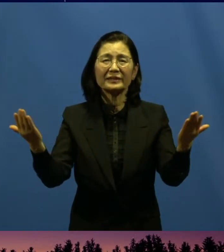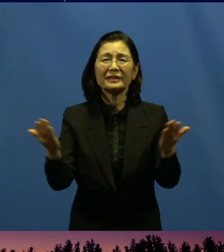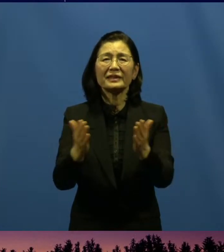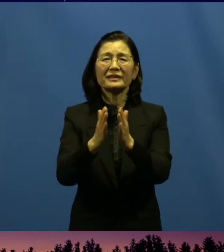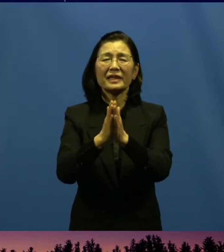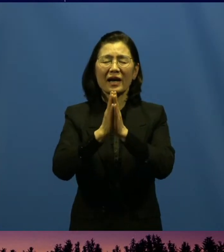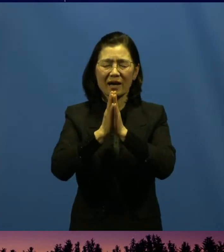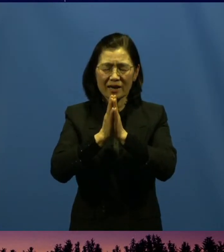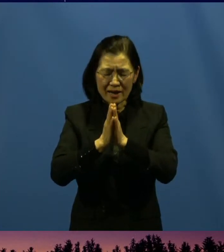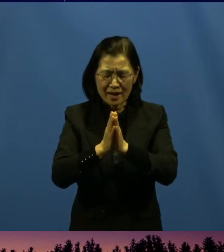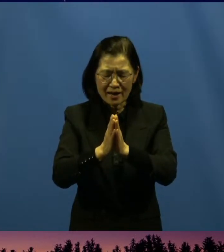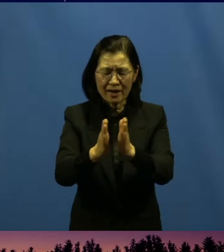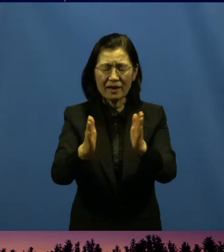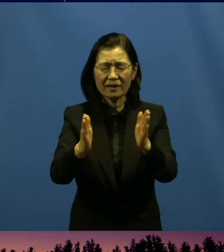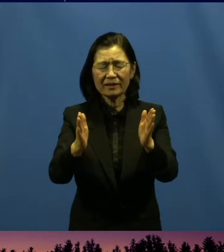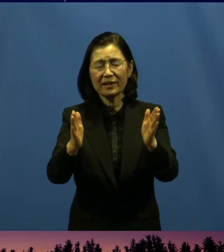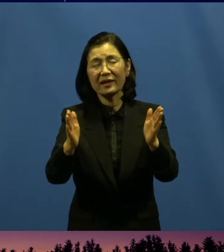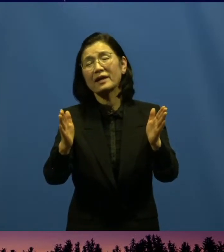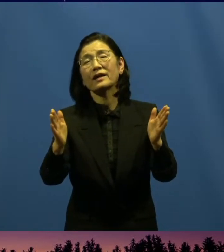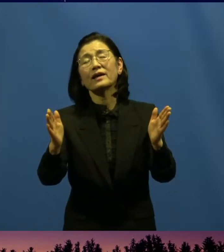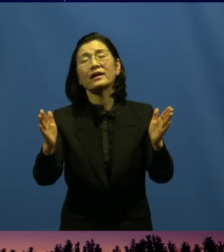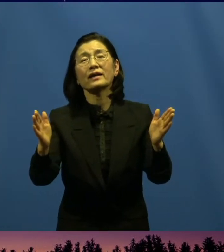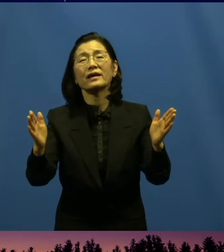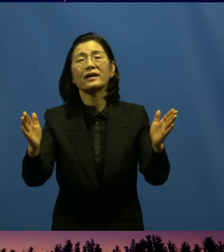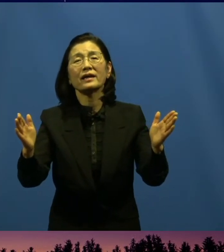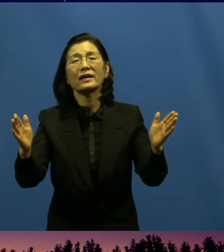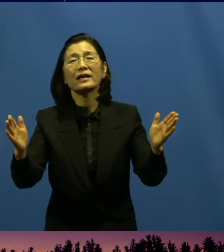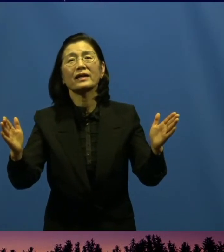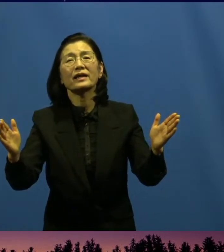일하기 시작하네.